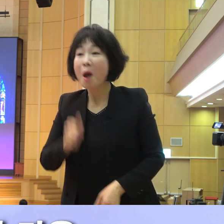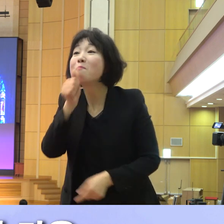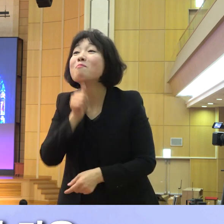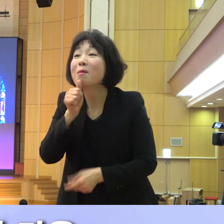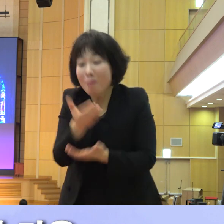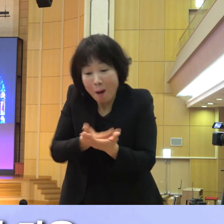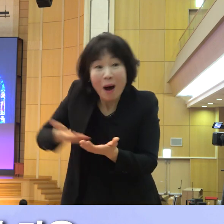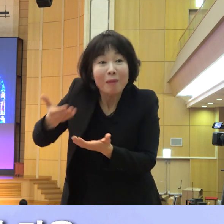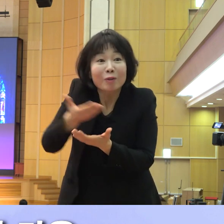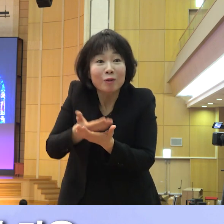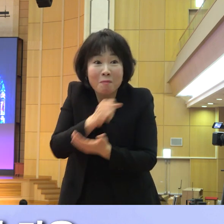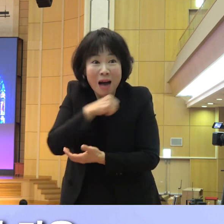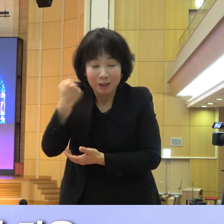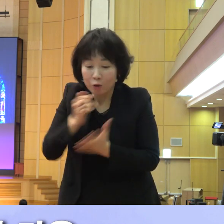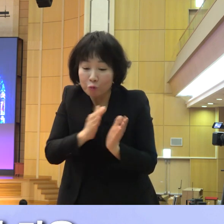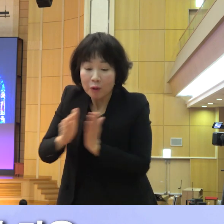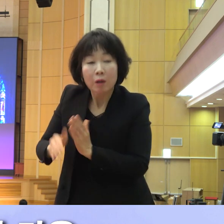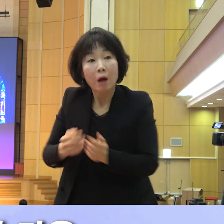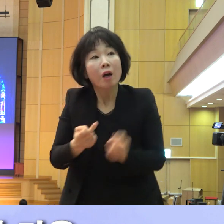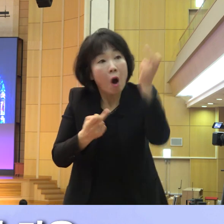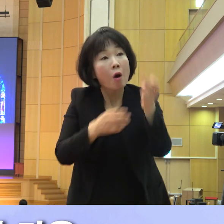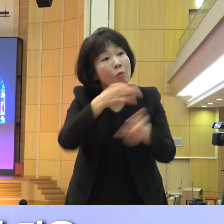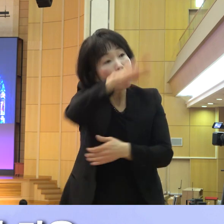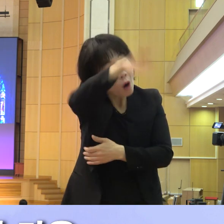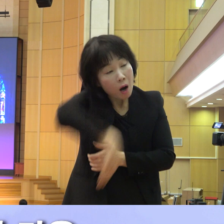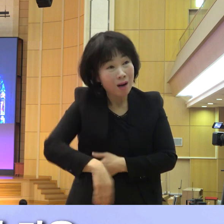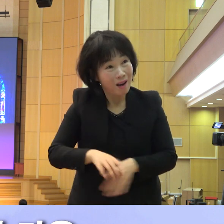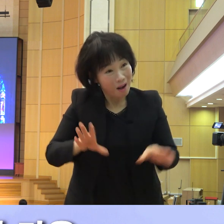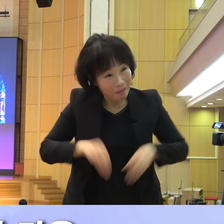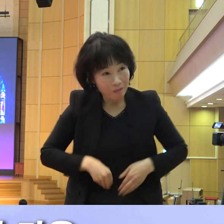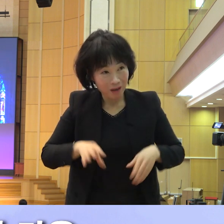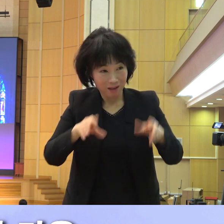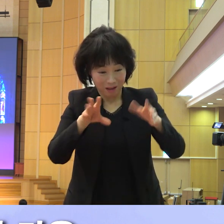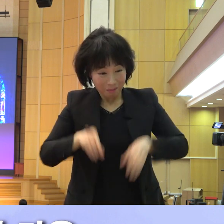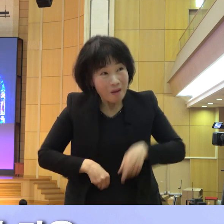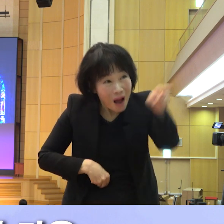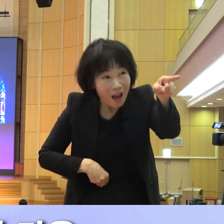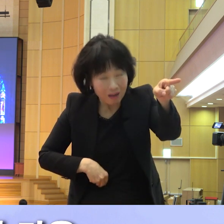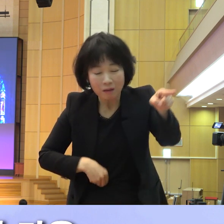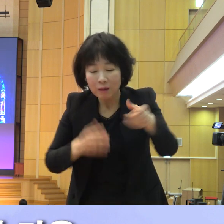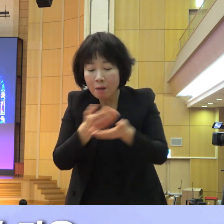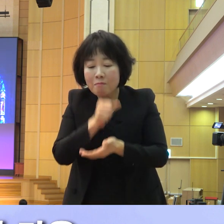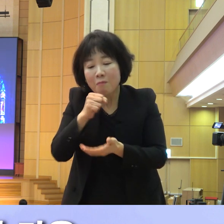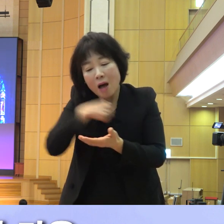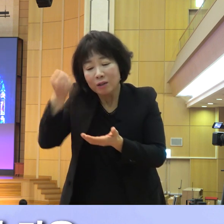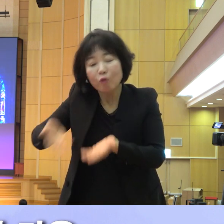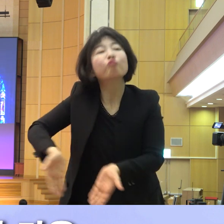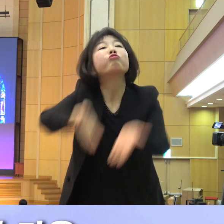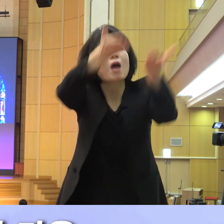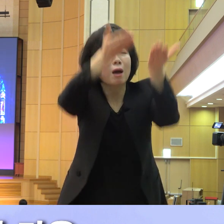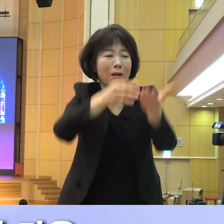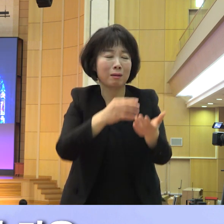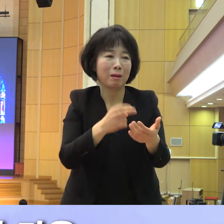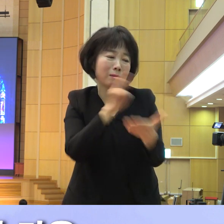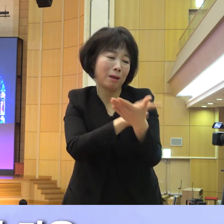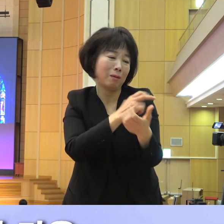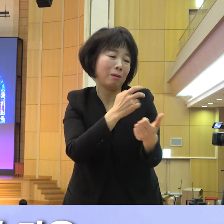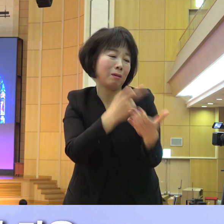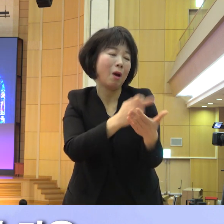장자 팔아라, 그게 장자가 육신적 생각으로 생각한다면 무슨